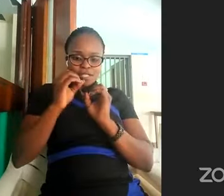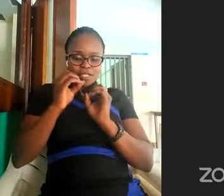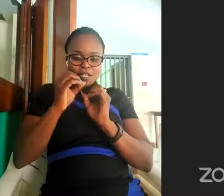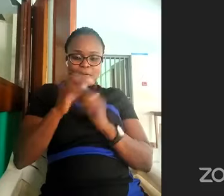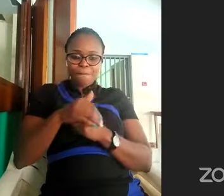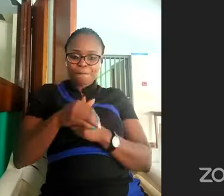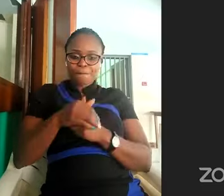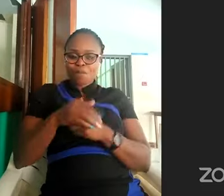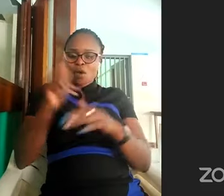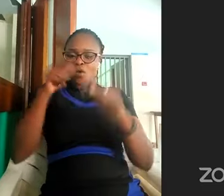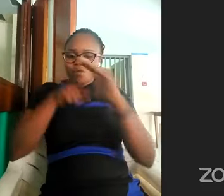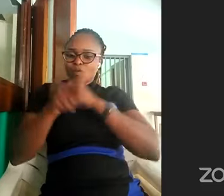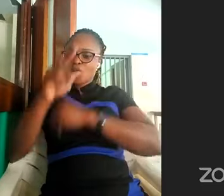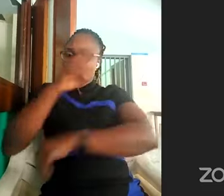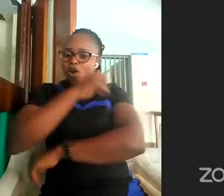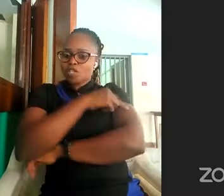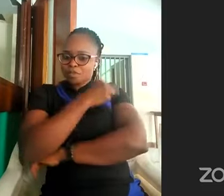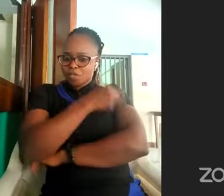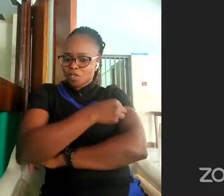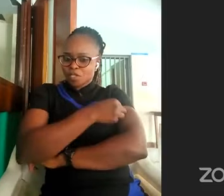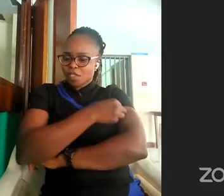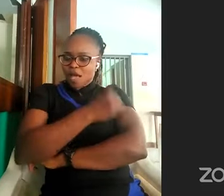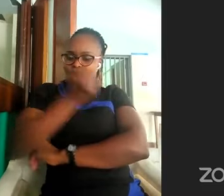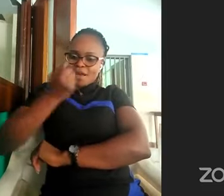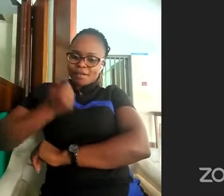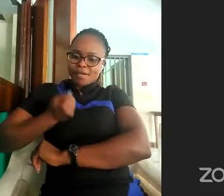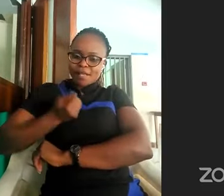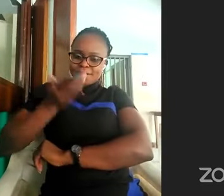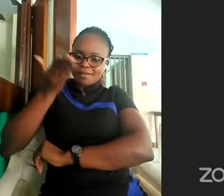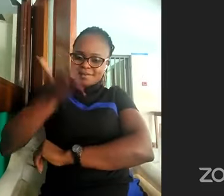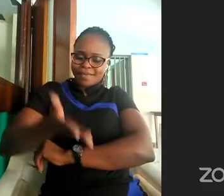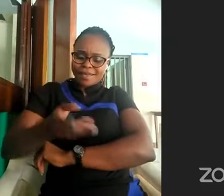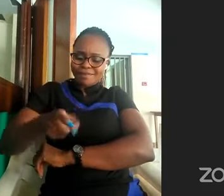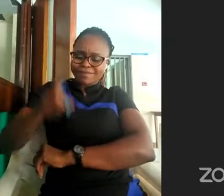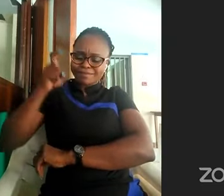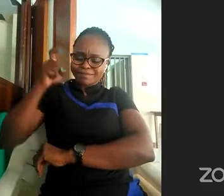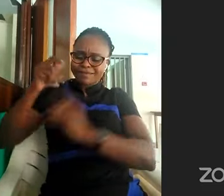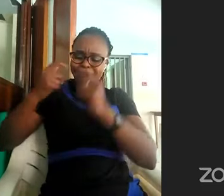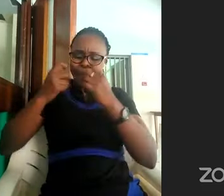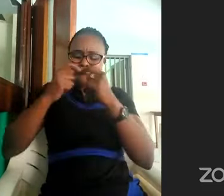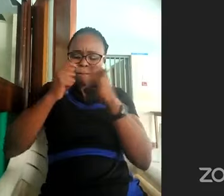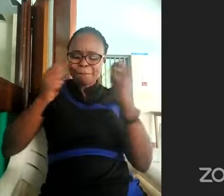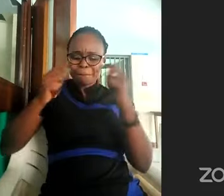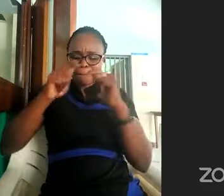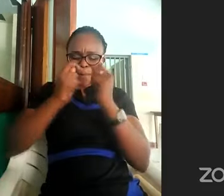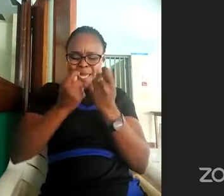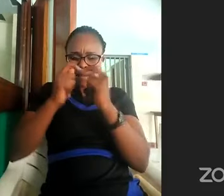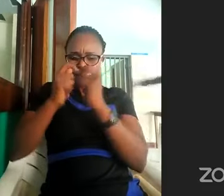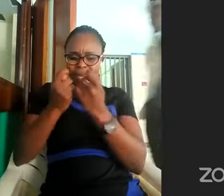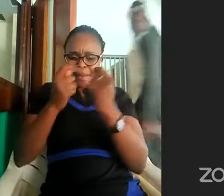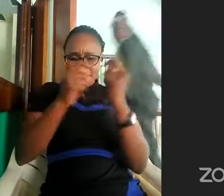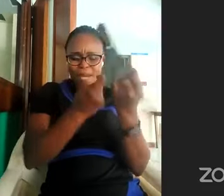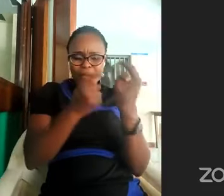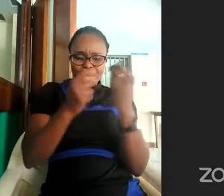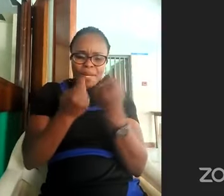huyu msichana akaingia hospitali, alikuwa ameraruliwa, amepresent na fistula. So kuingia pale hospitali, familia